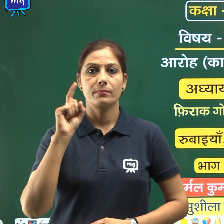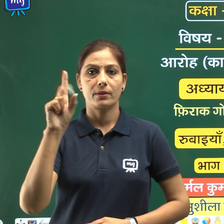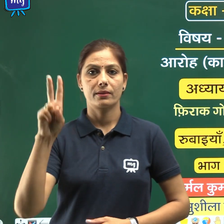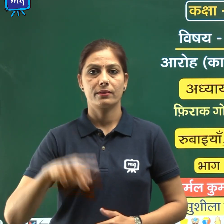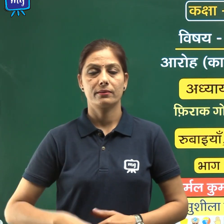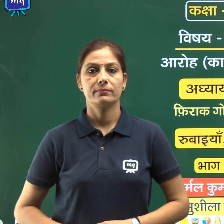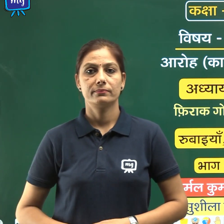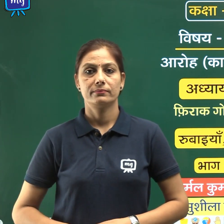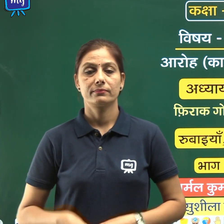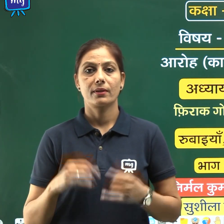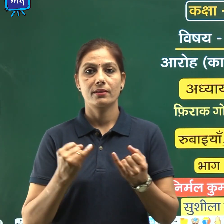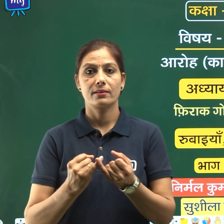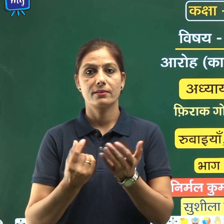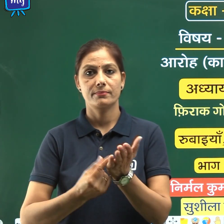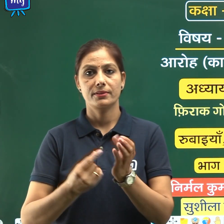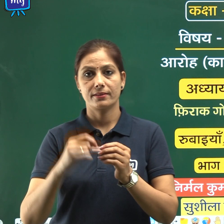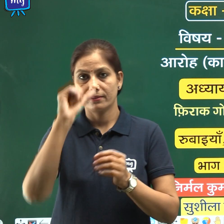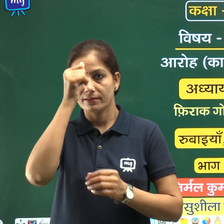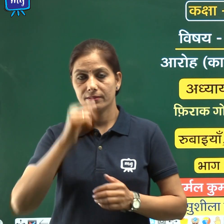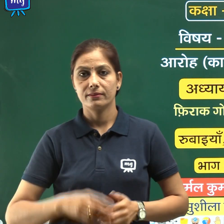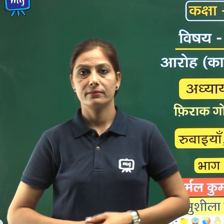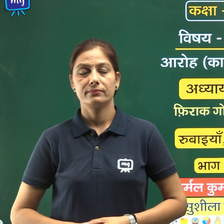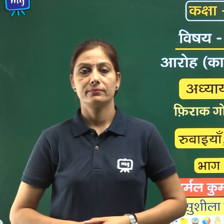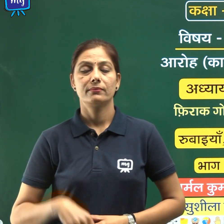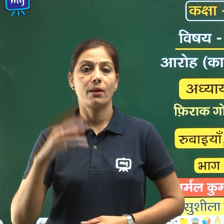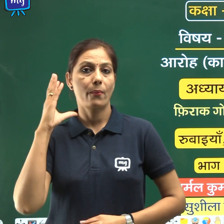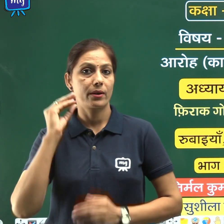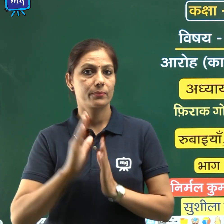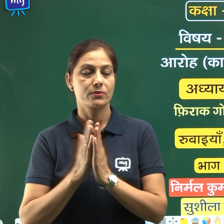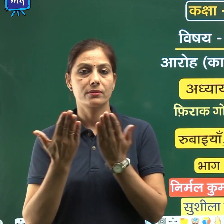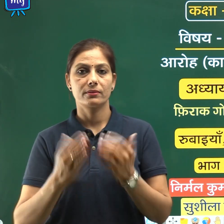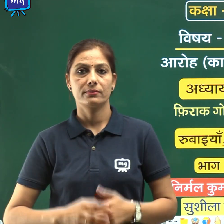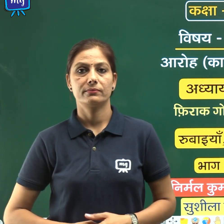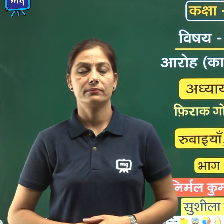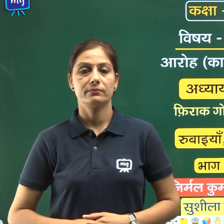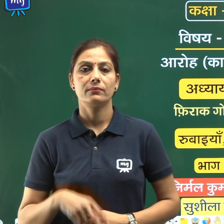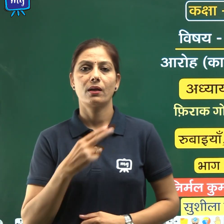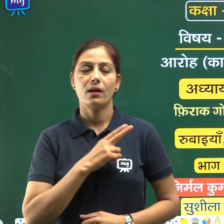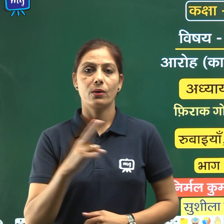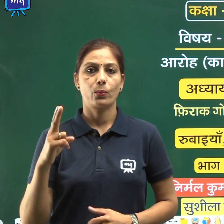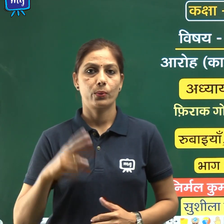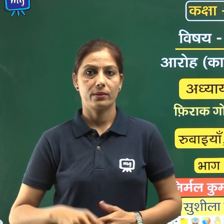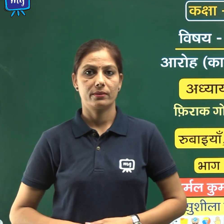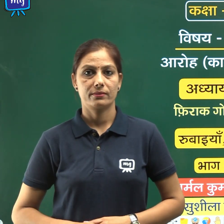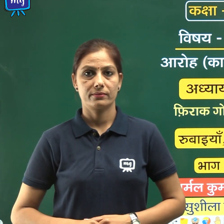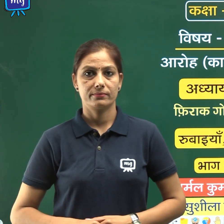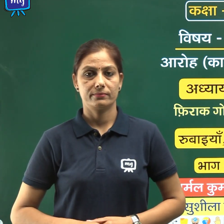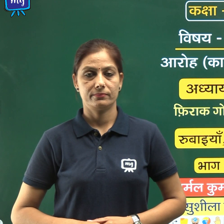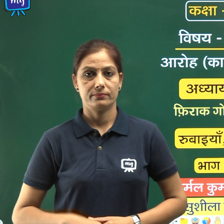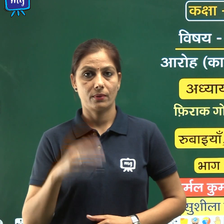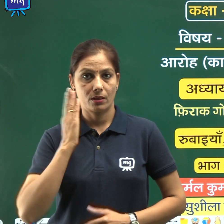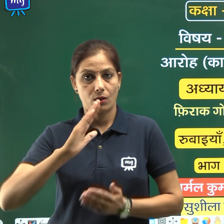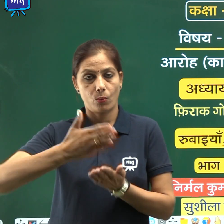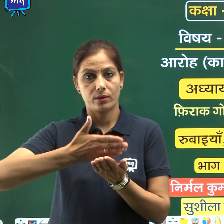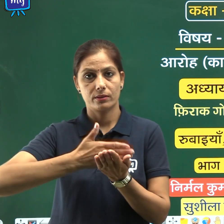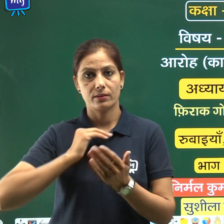की हिंदी विषय की पाठ्य पुस्तक आरोह के